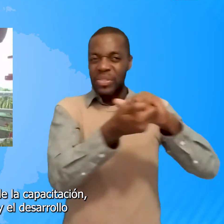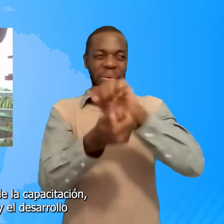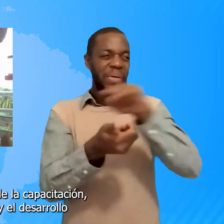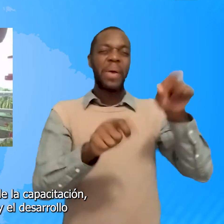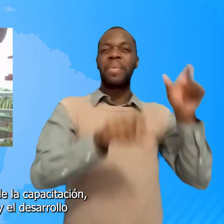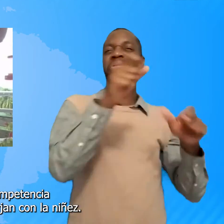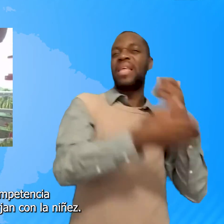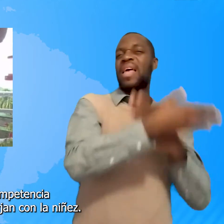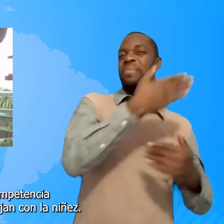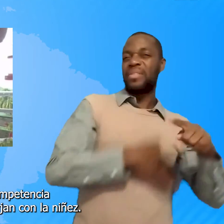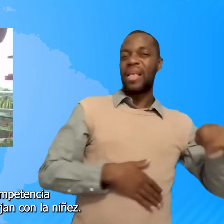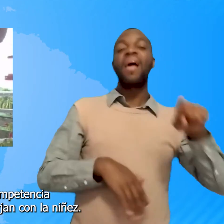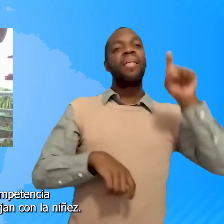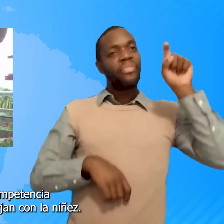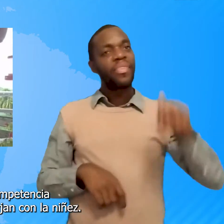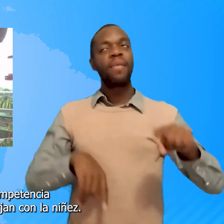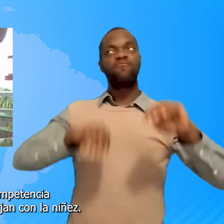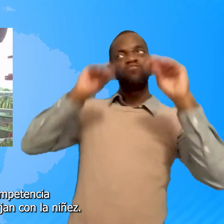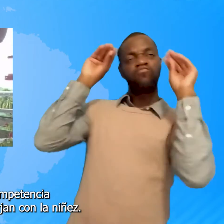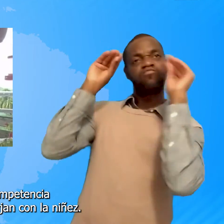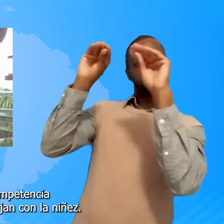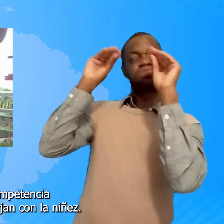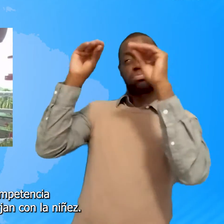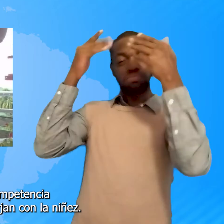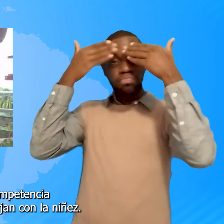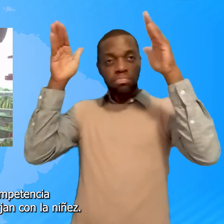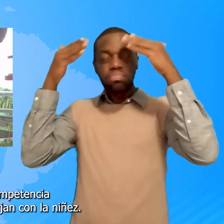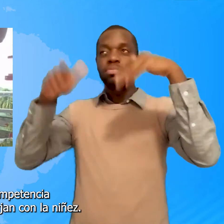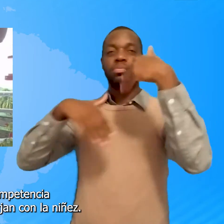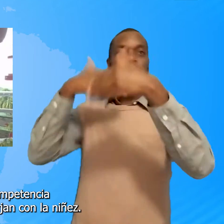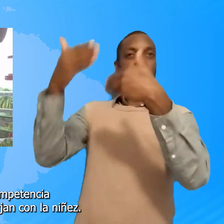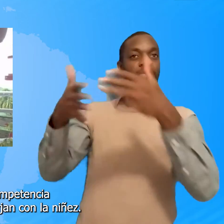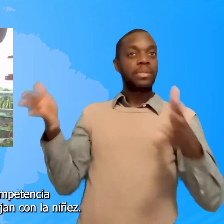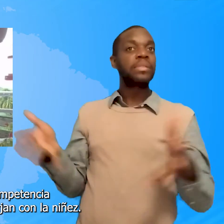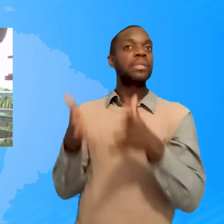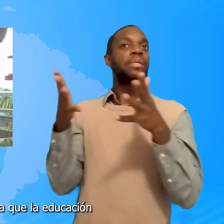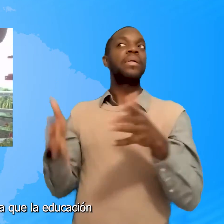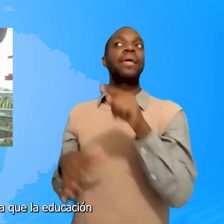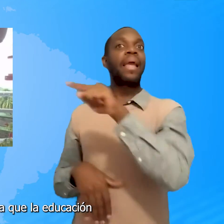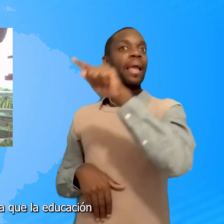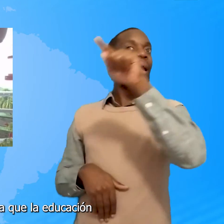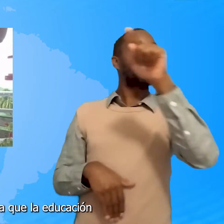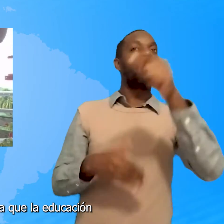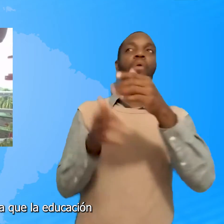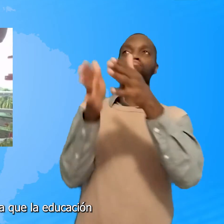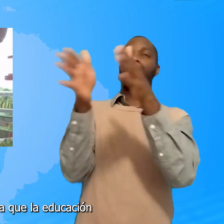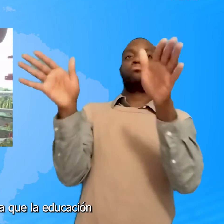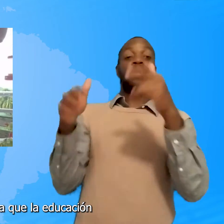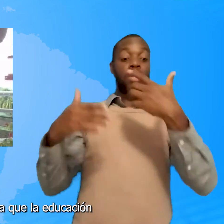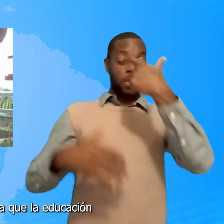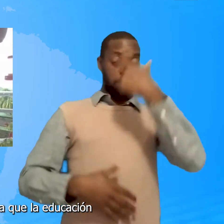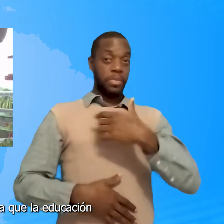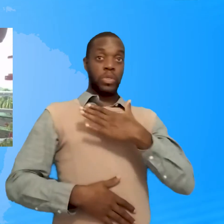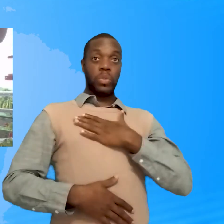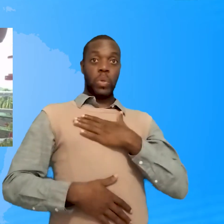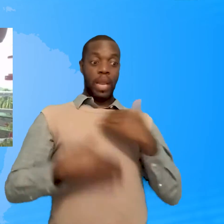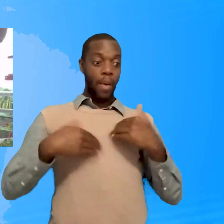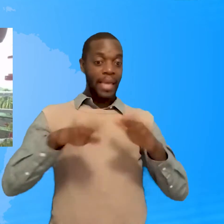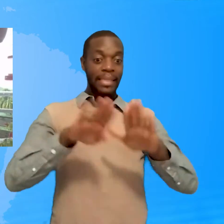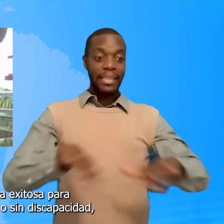el desarrollo de esta competencia de los que trabajan con la niñez. Porque reitero, para que la